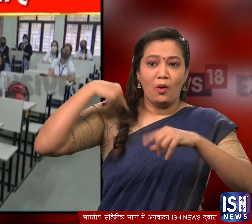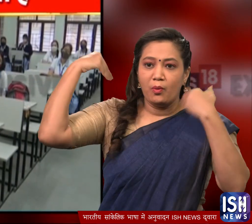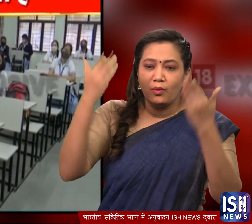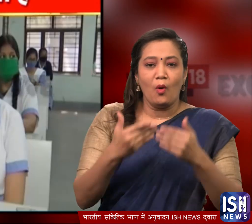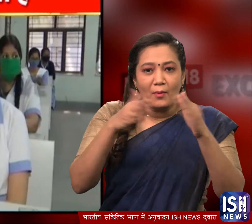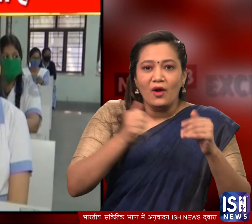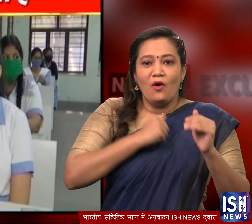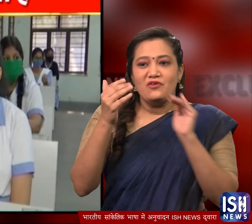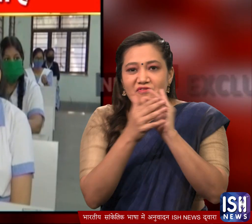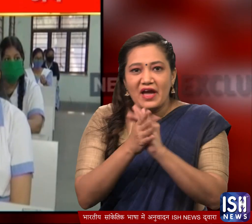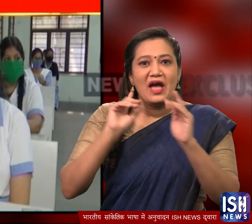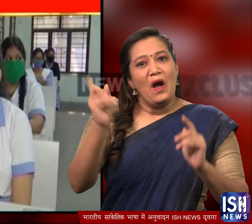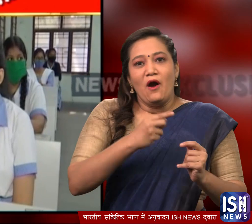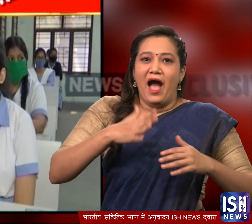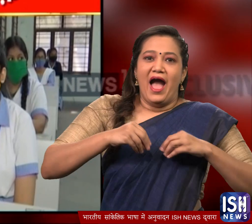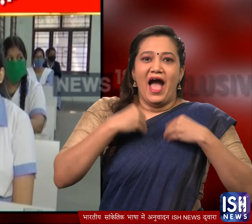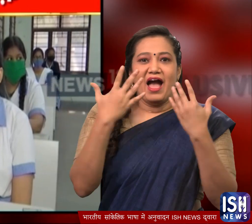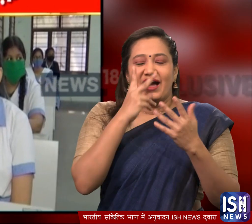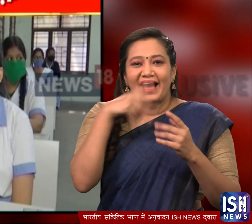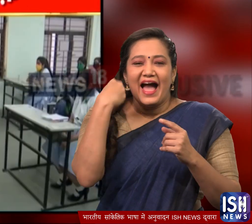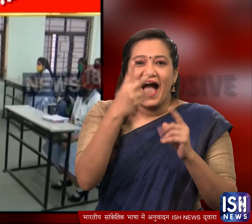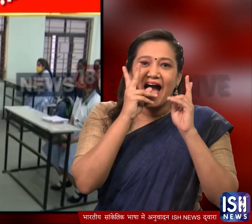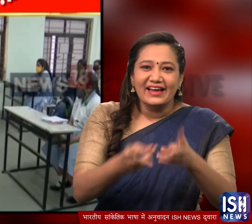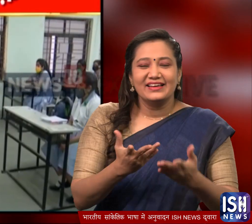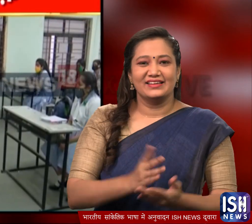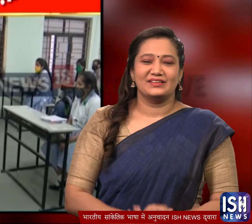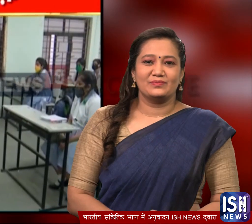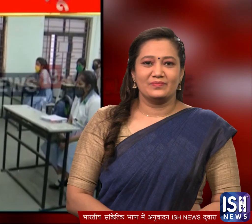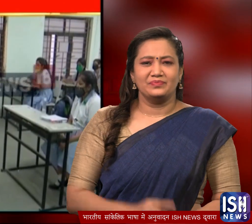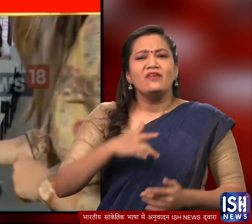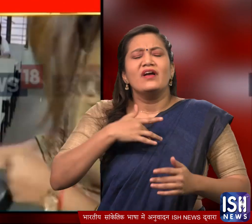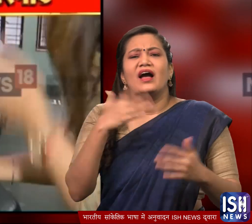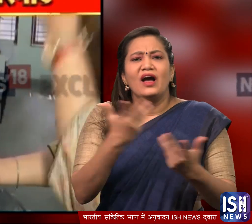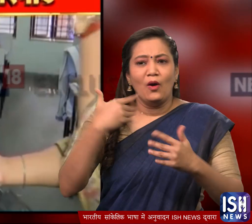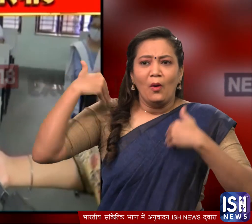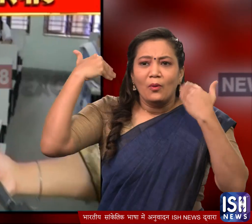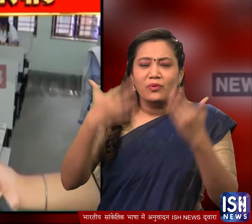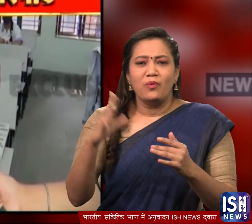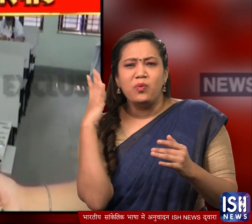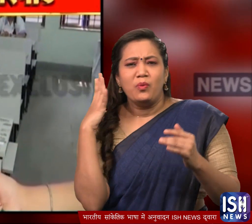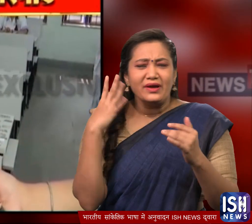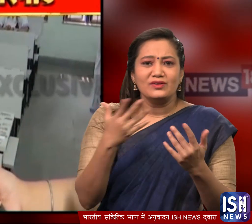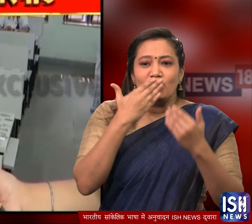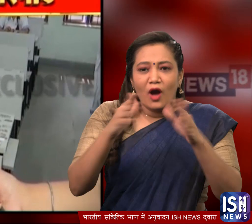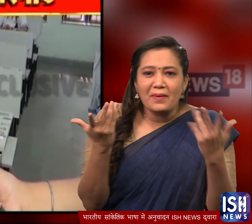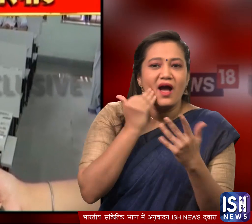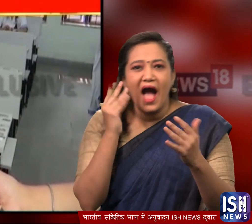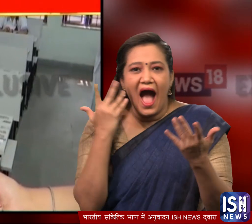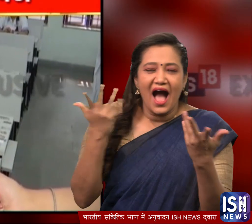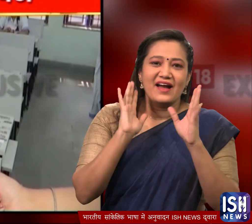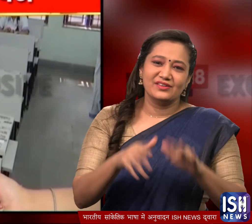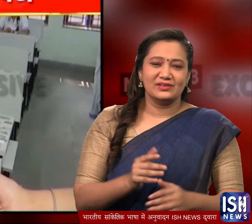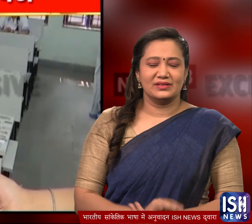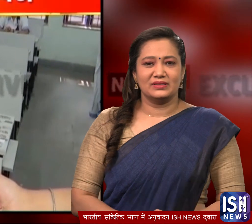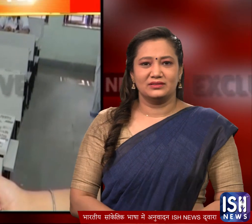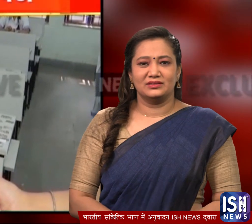बाद स्कूल खुलने और अपने दोस्तों से मिलने की खुशी सभी बच्चों के चेहरे पर साफ नजर आई। ये अच्छा लग रहा है, इतने दिनों से वेट कर रहे थे कि कब स्कूल